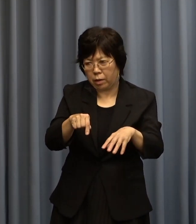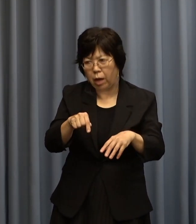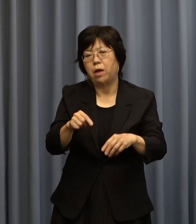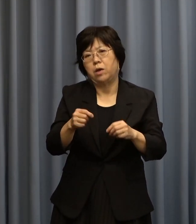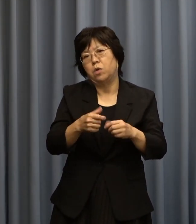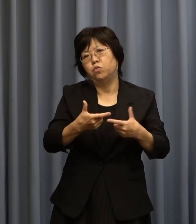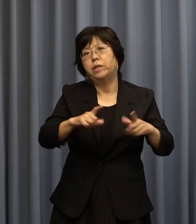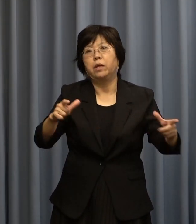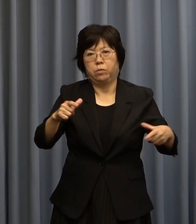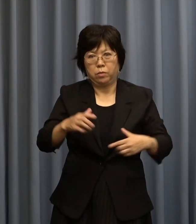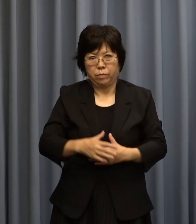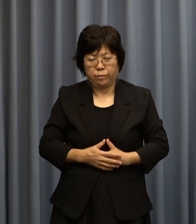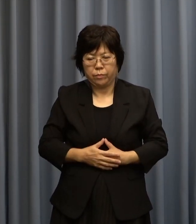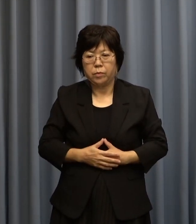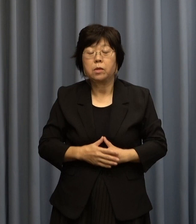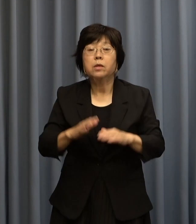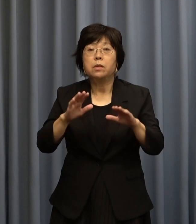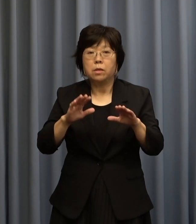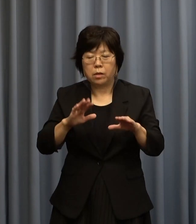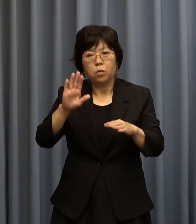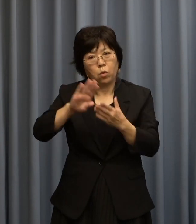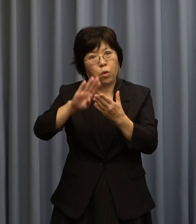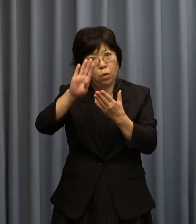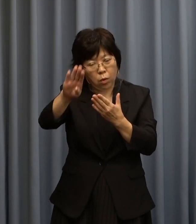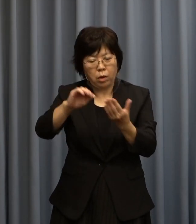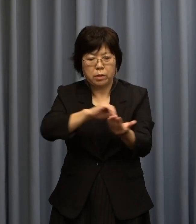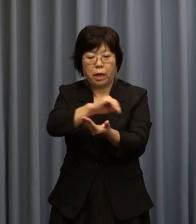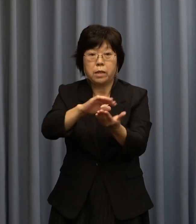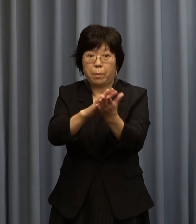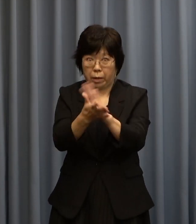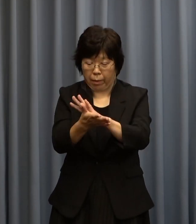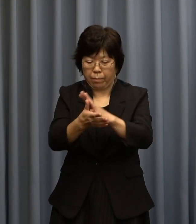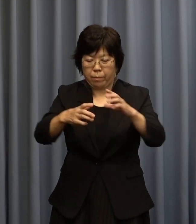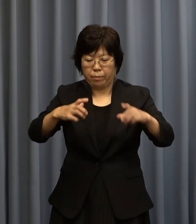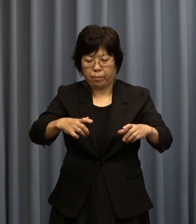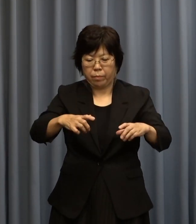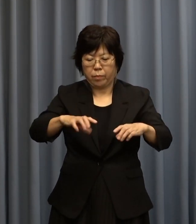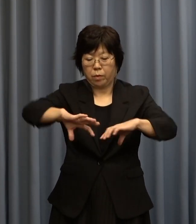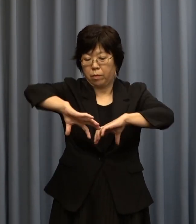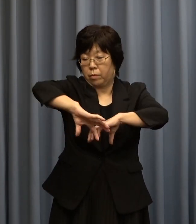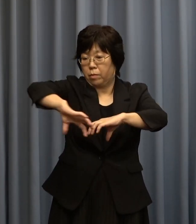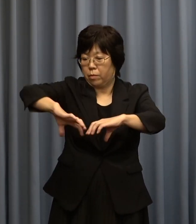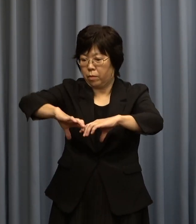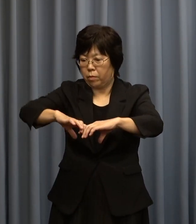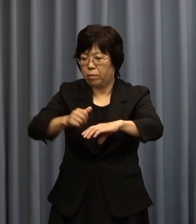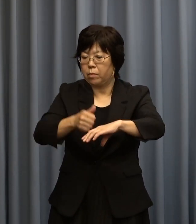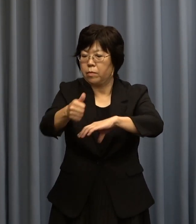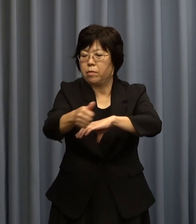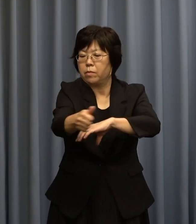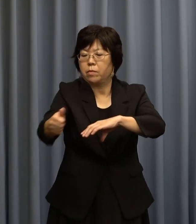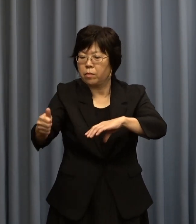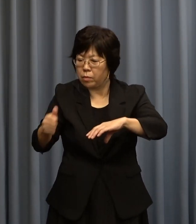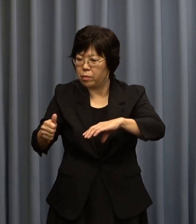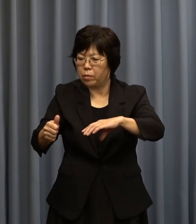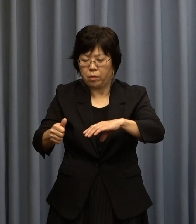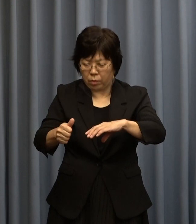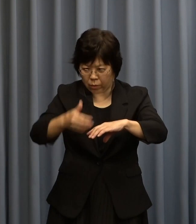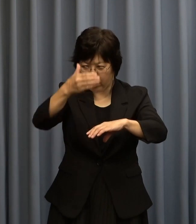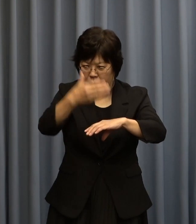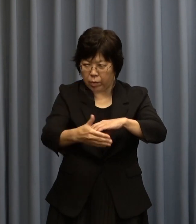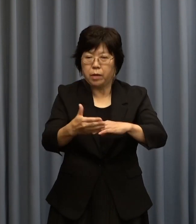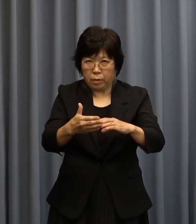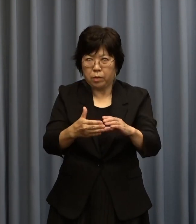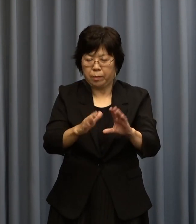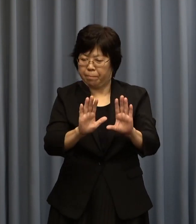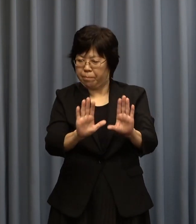京都だけじゃありません、失礼しました、県境を越える往来について強める、ワーニングというその警戒を強める必要があるのでは